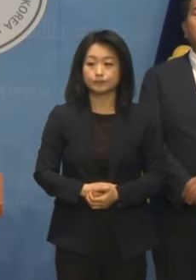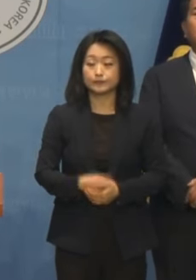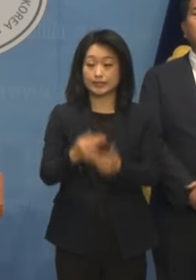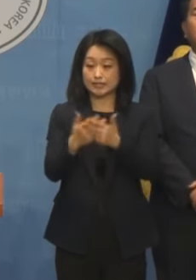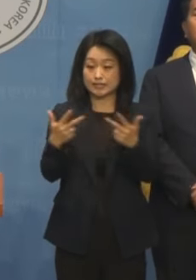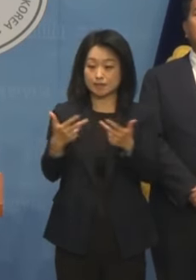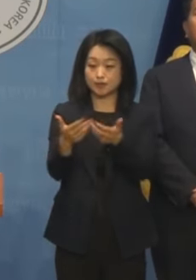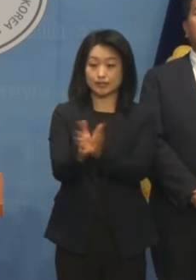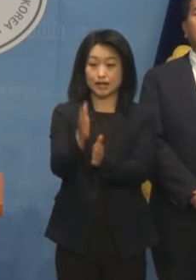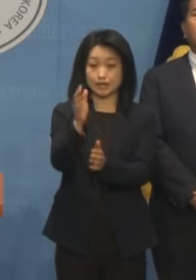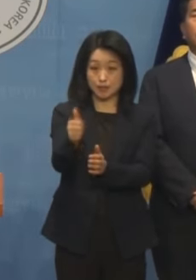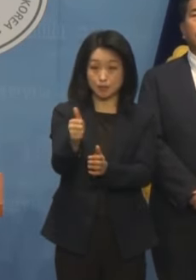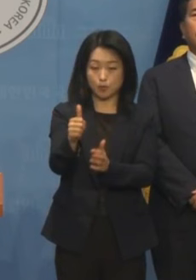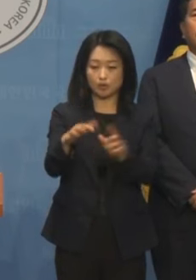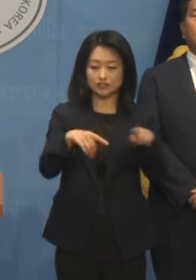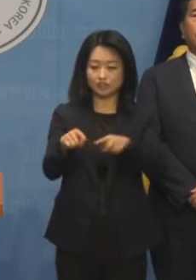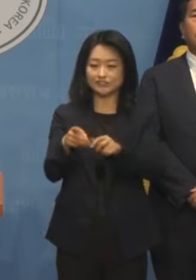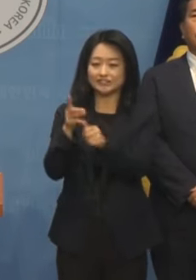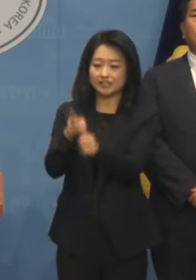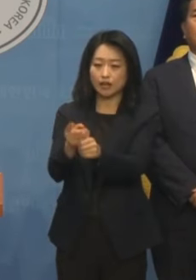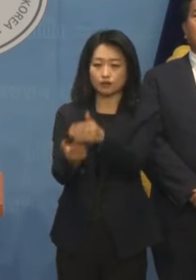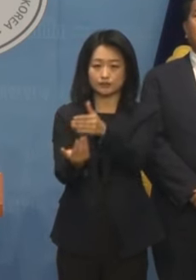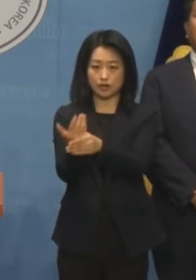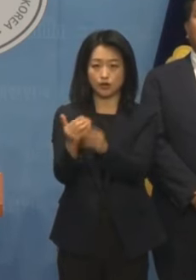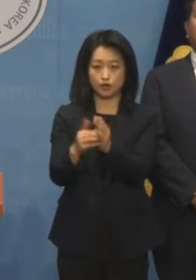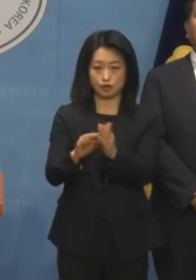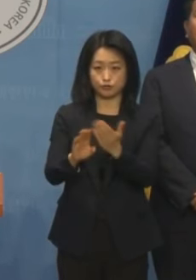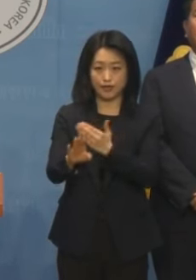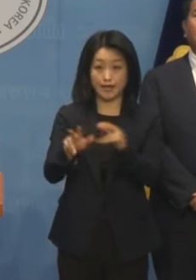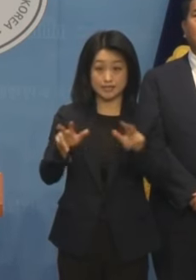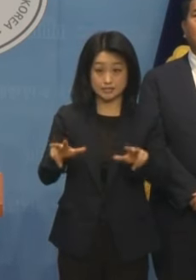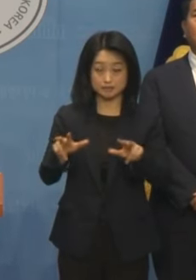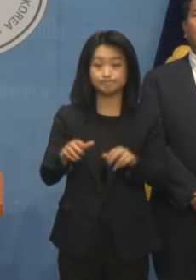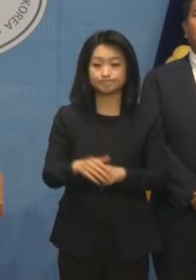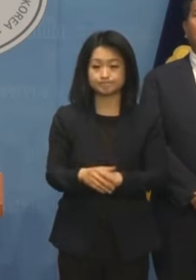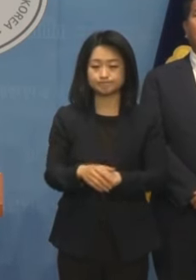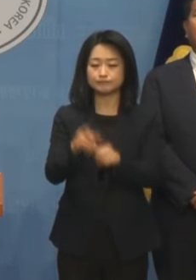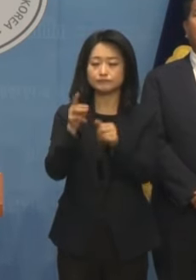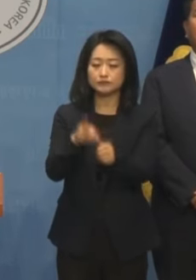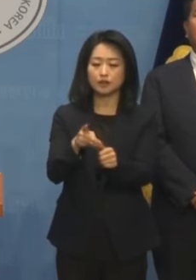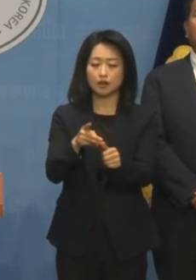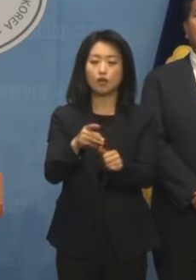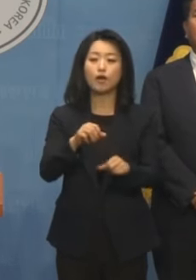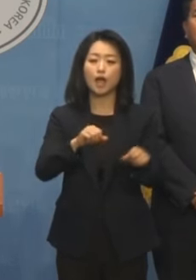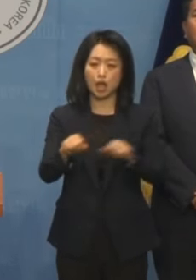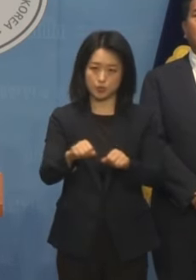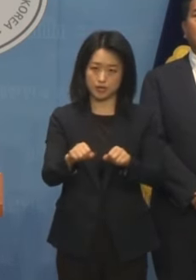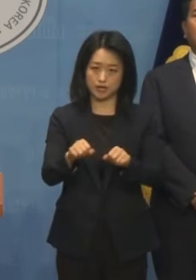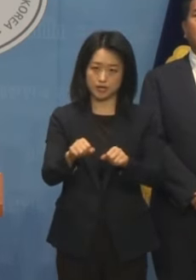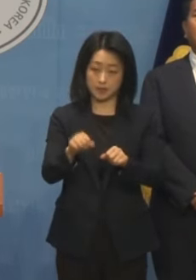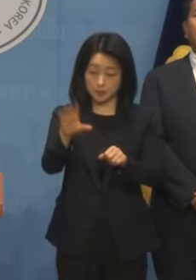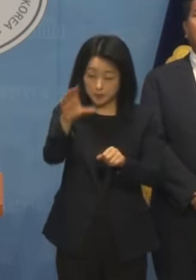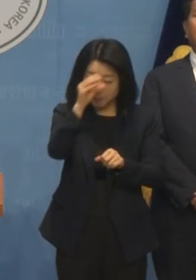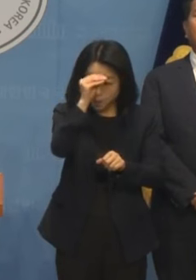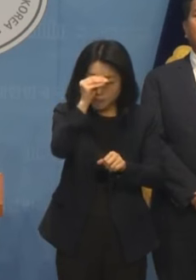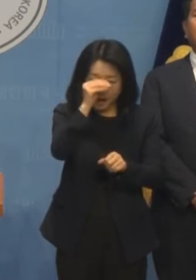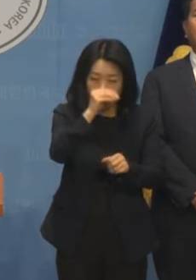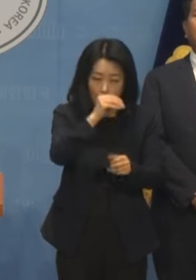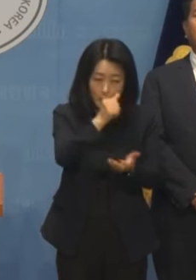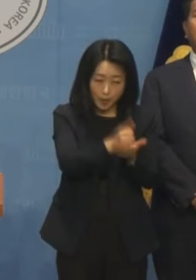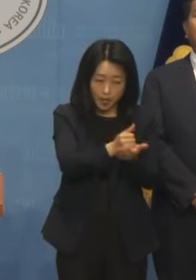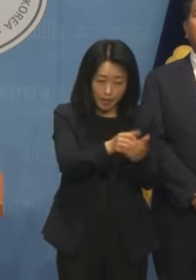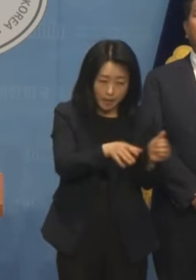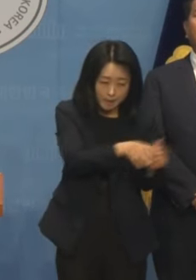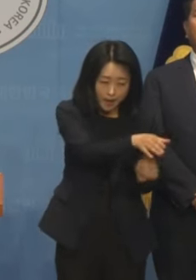이재명 당대표에 대한 정치 테러 사건 이후 지금도 크고 작은 테러 행위와 유사 모방 범죄 및